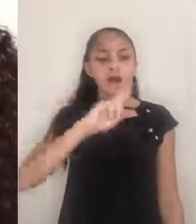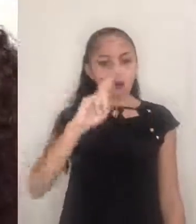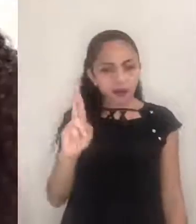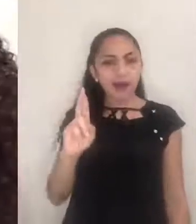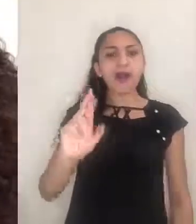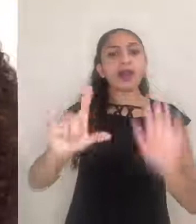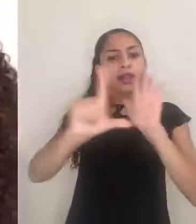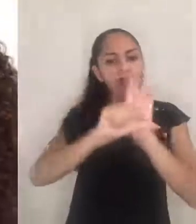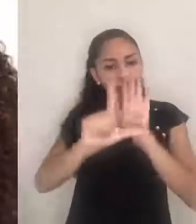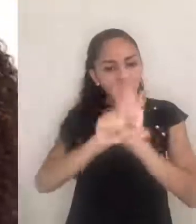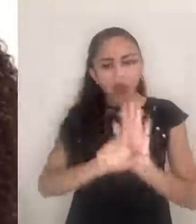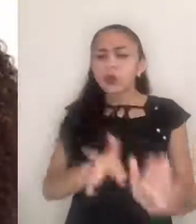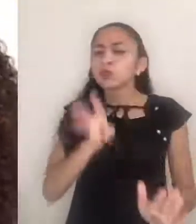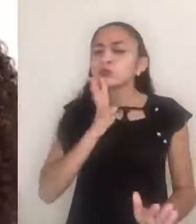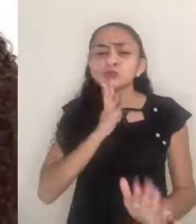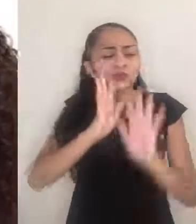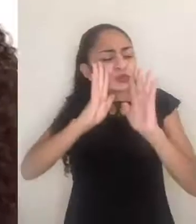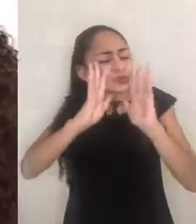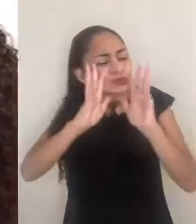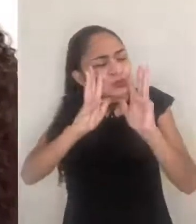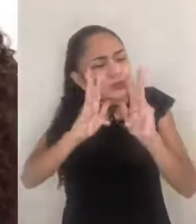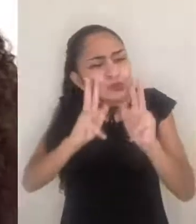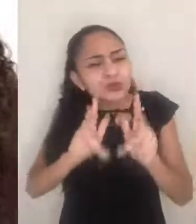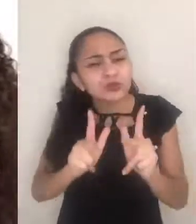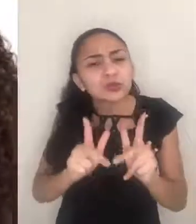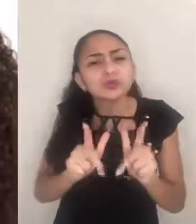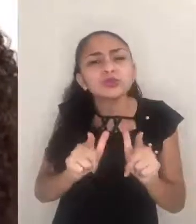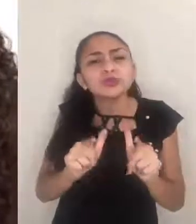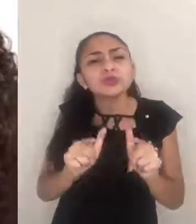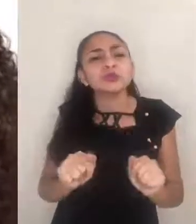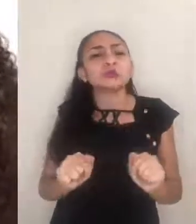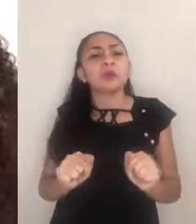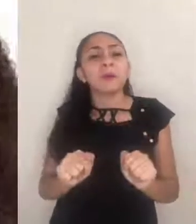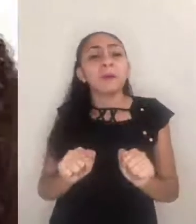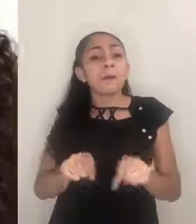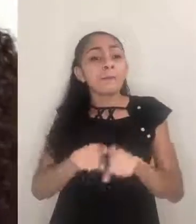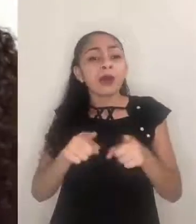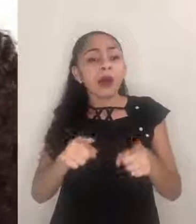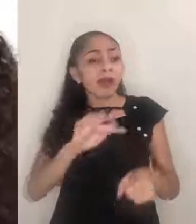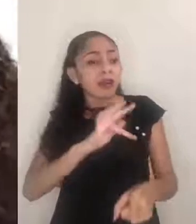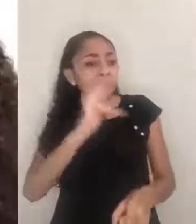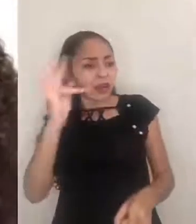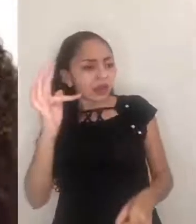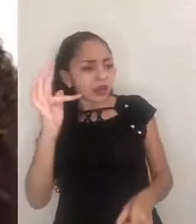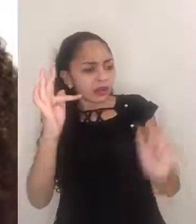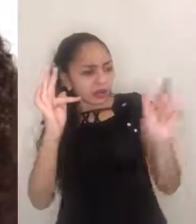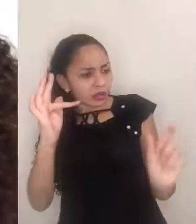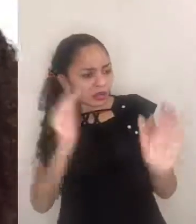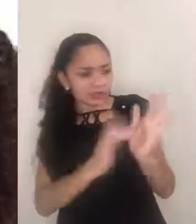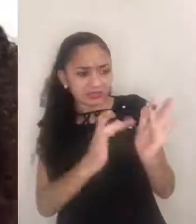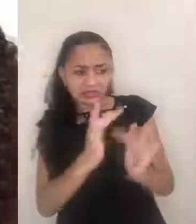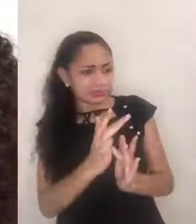religiosos. Eles eram considerados os doutores da lei. Eles tinham conhecimento da lei, mas eles